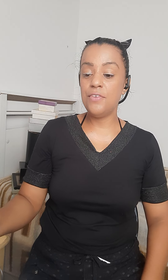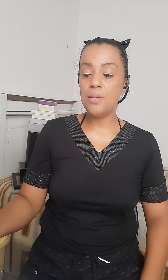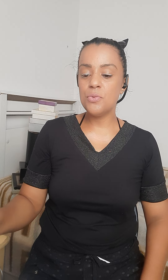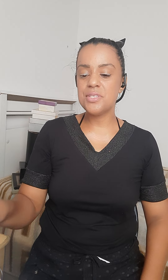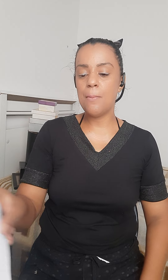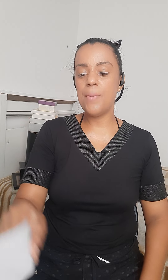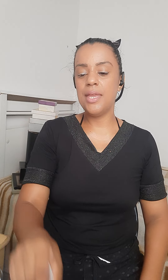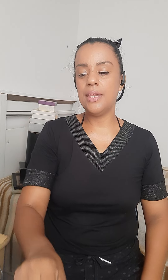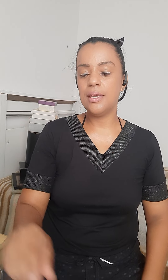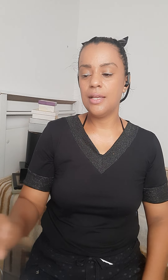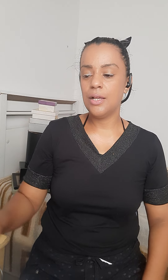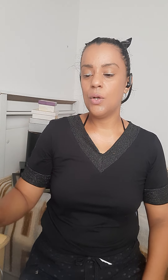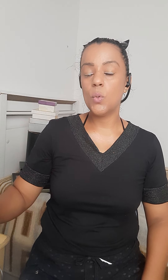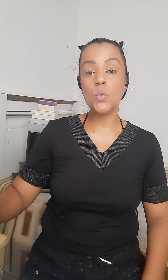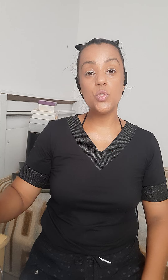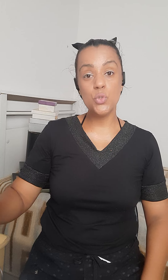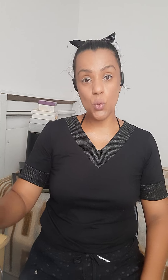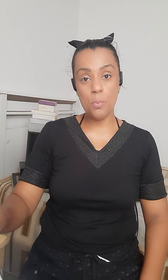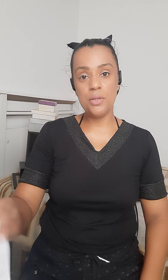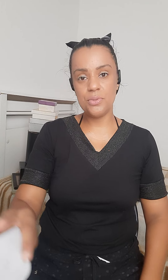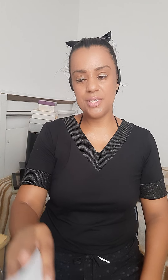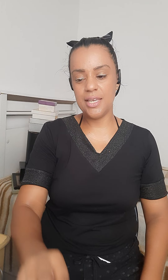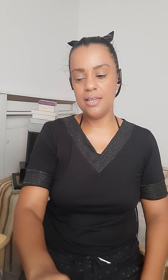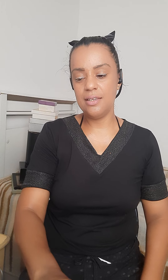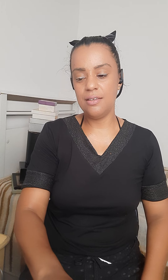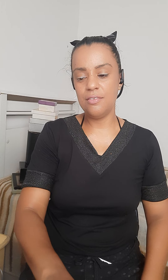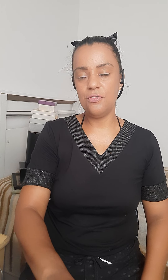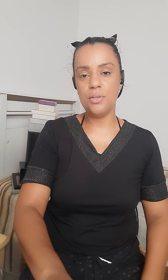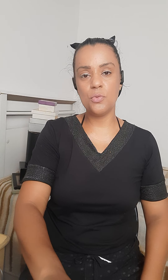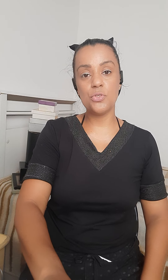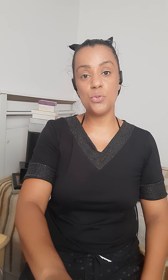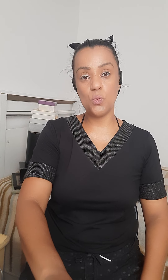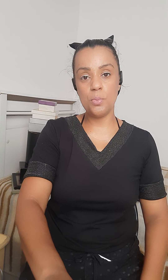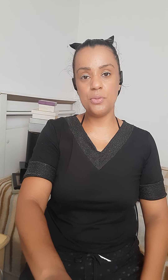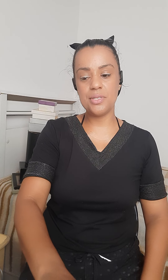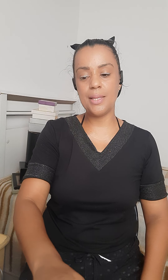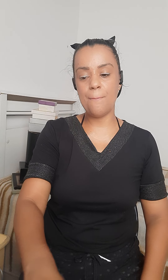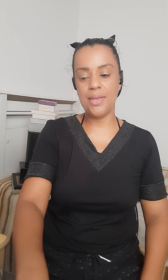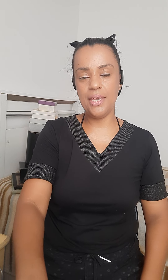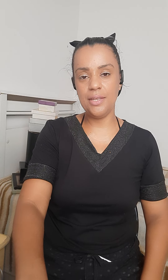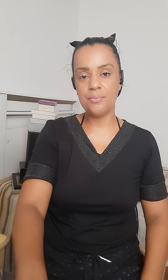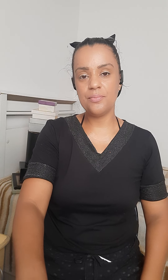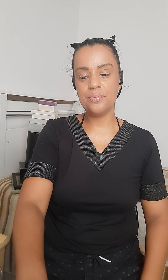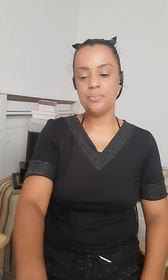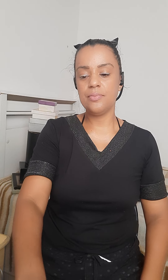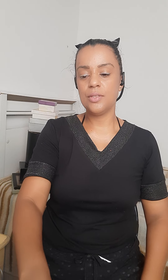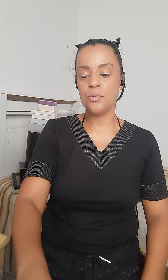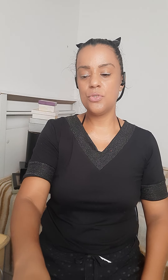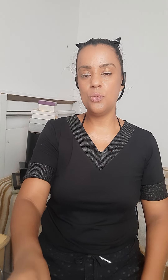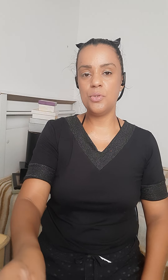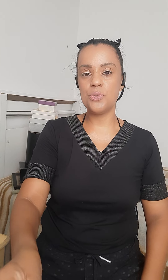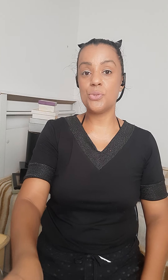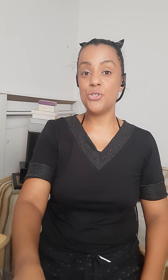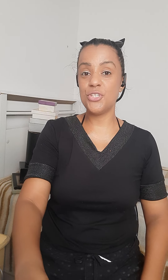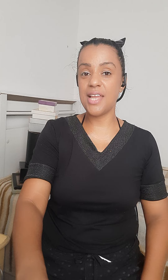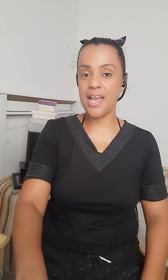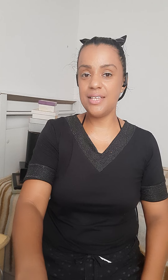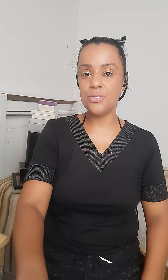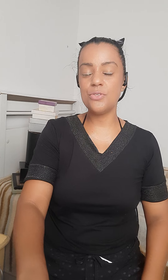Vimos também os números, né? Vimos números também, os números ordinais, os